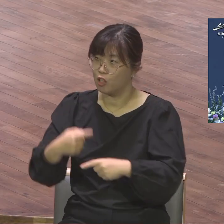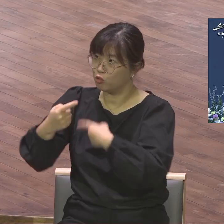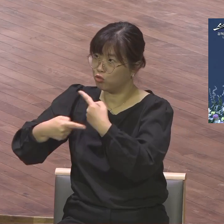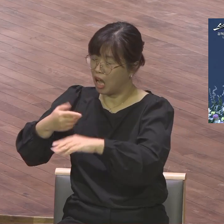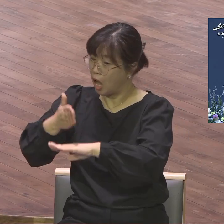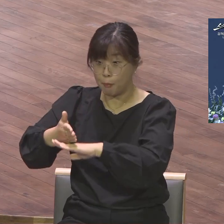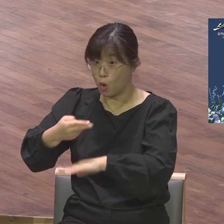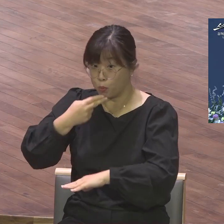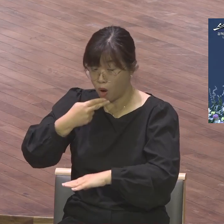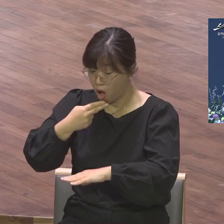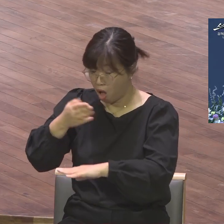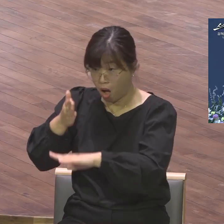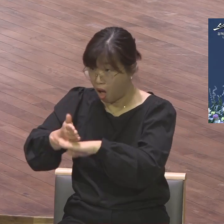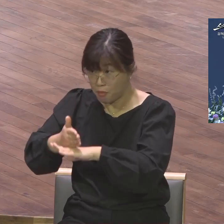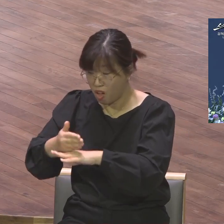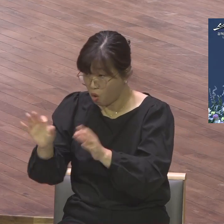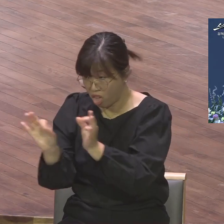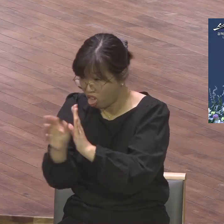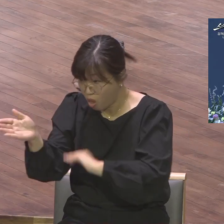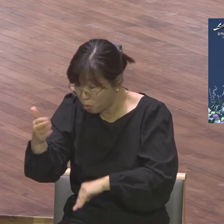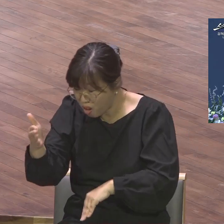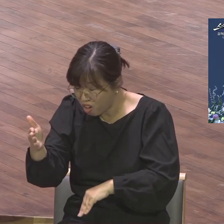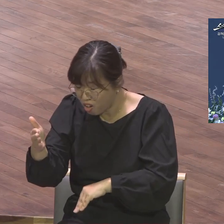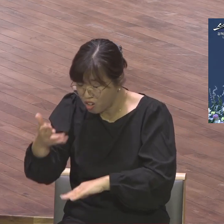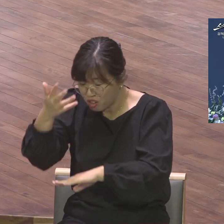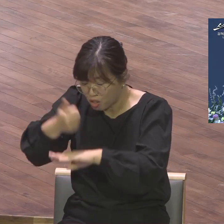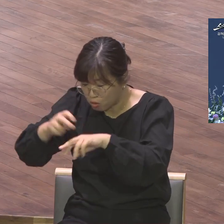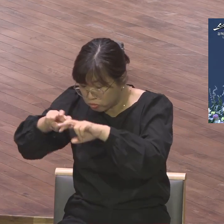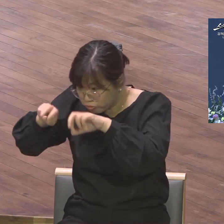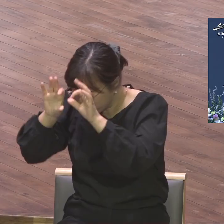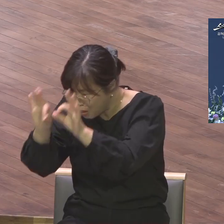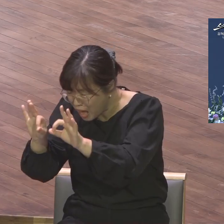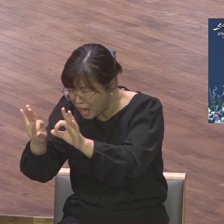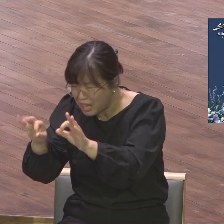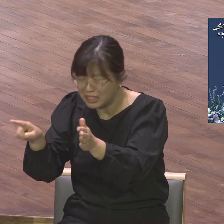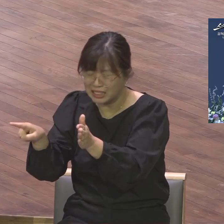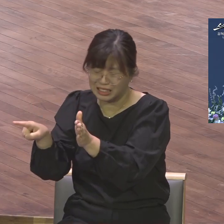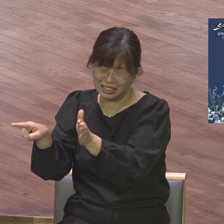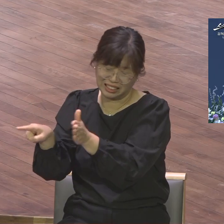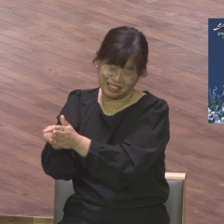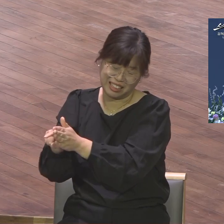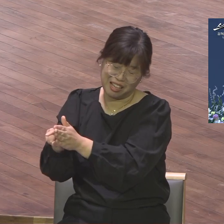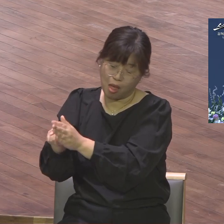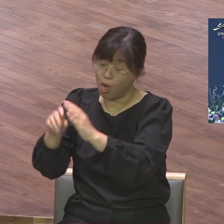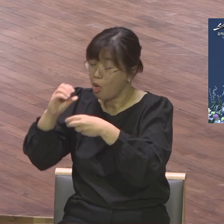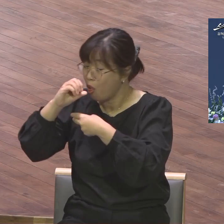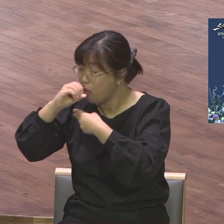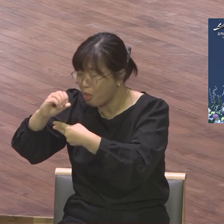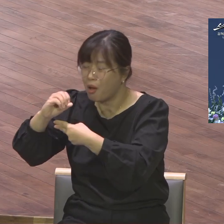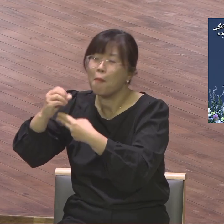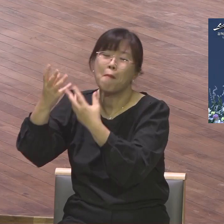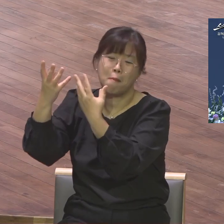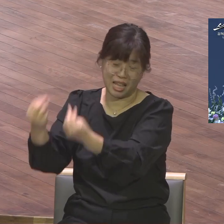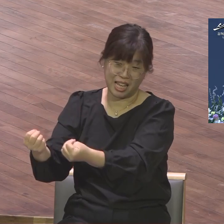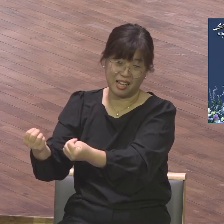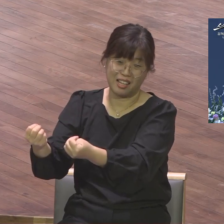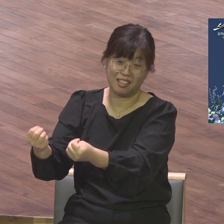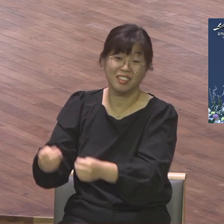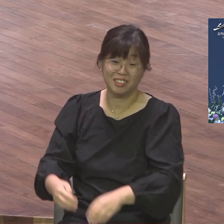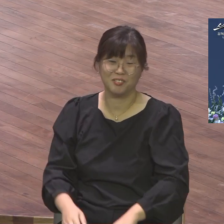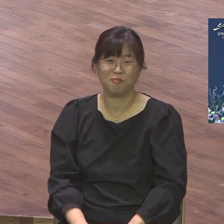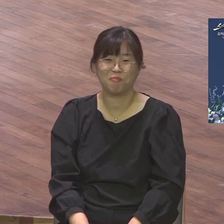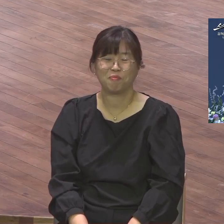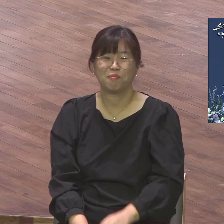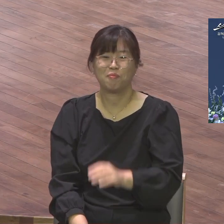신앙생활 잘하는 사람은요, 감사가 넘치는 감격. 우리가 신앙생활 할 때 감사의 삶이 정말 중요합니다. 감사의 삶.